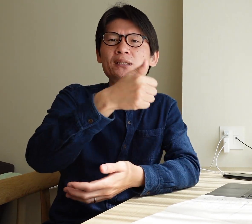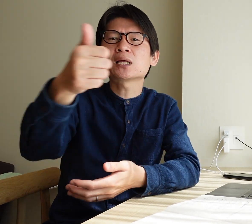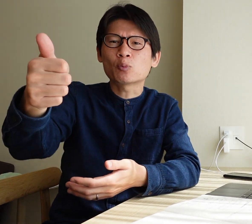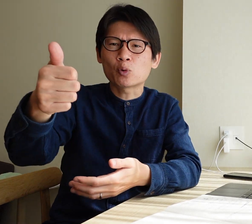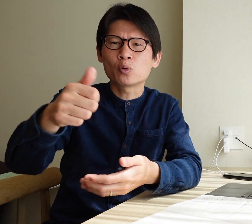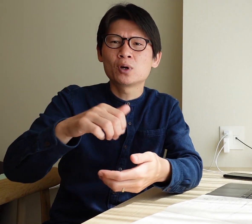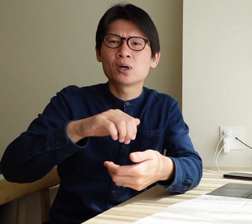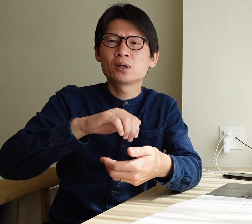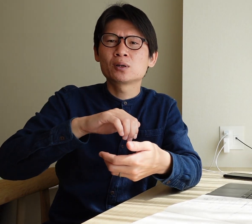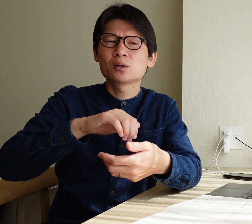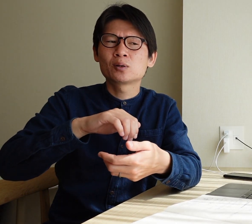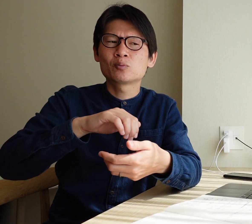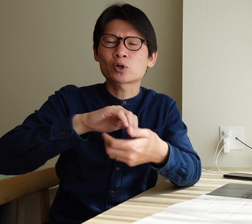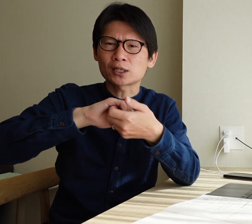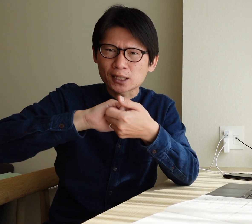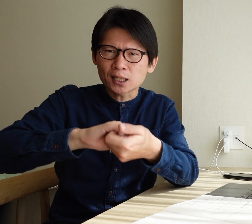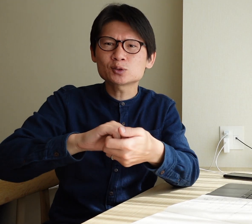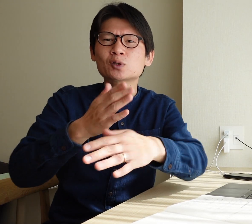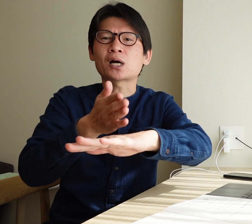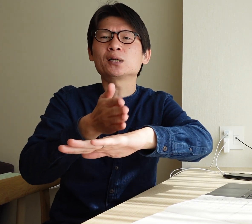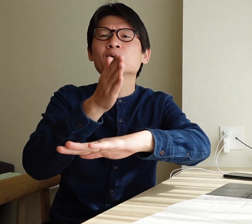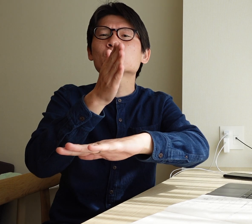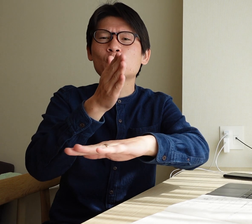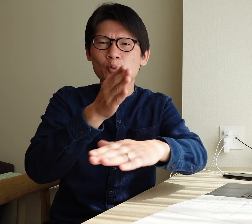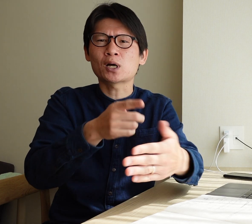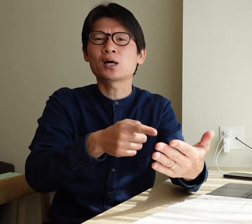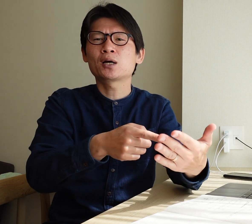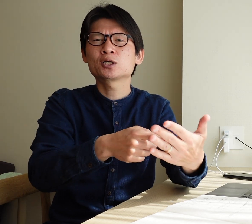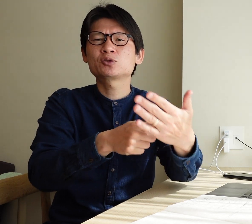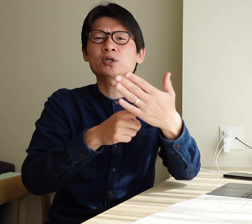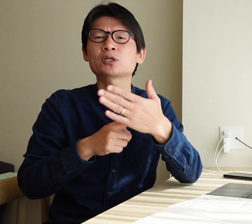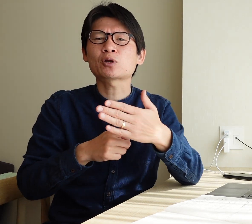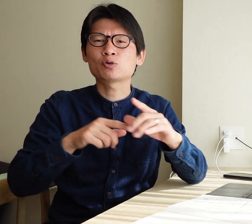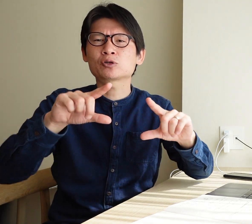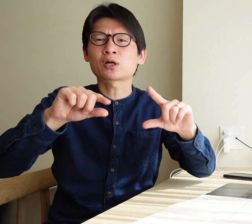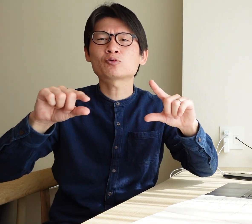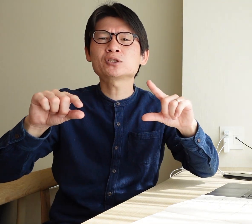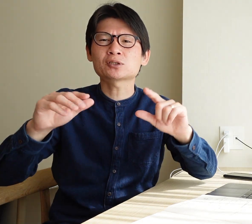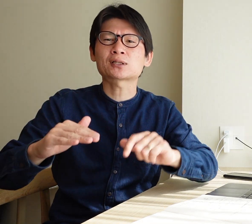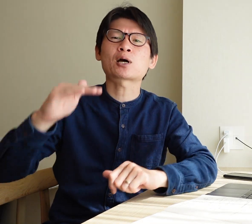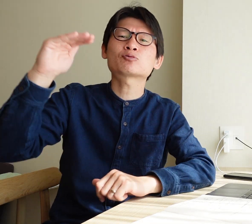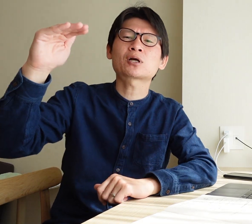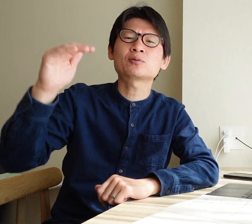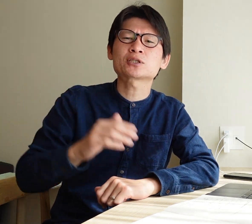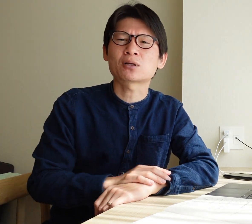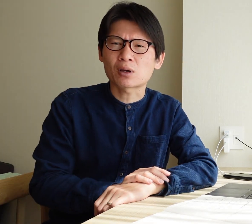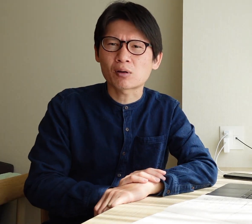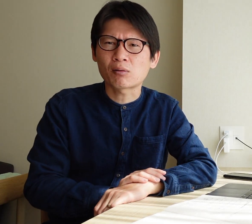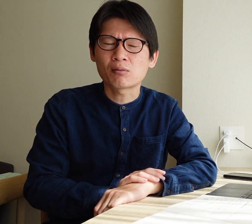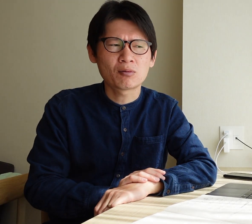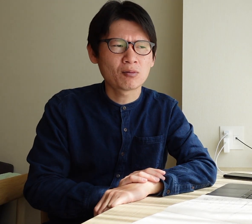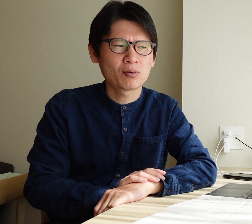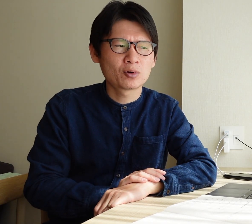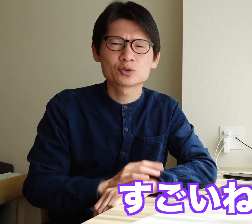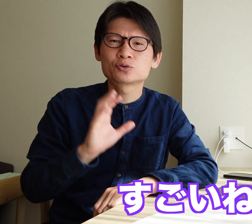っても必ずありがとうは示してくれる確率が高くなりましたね。すごい